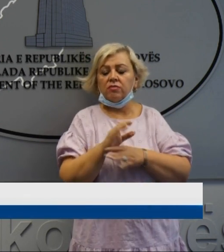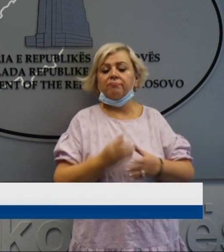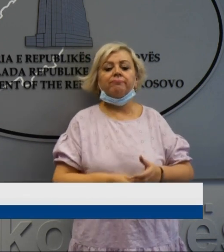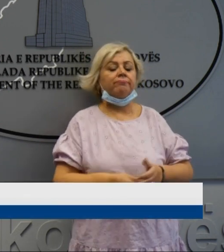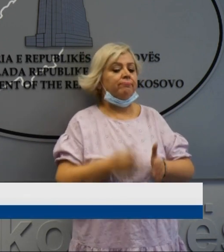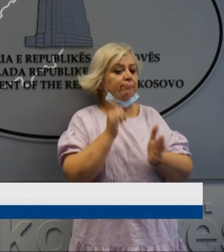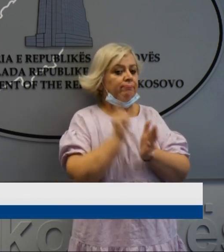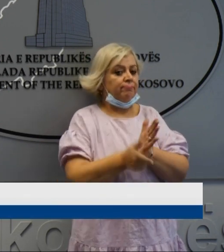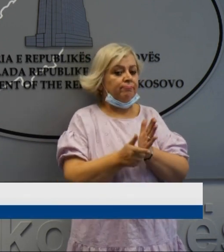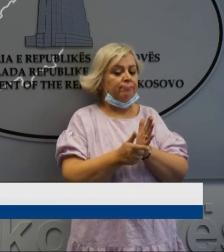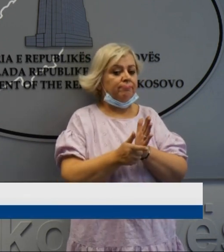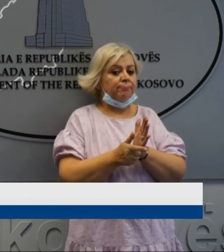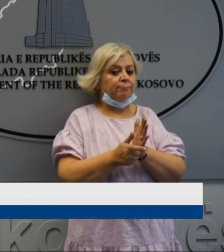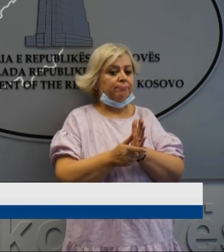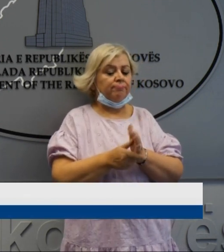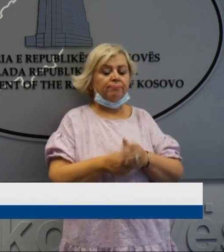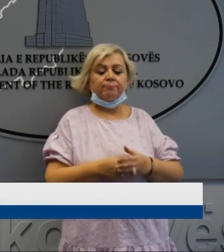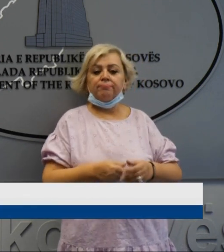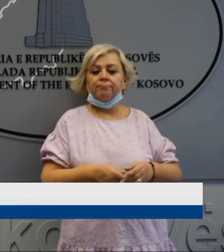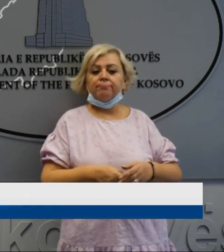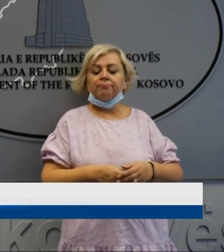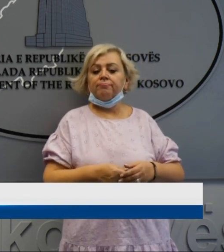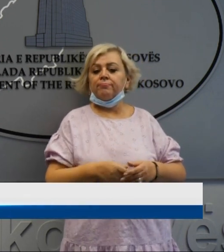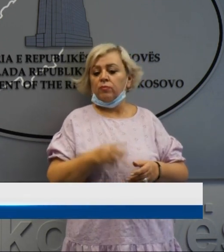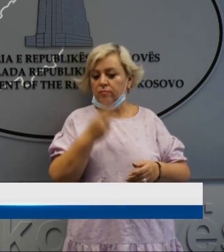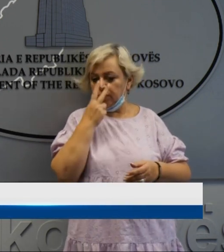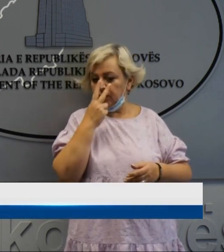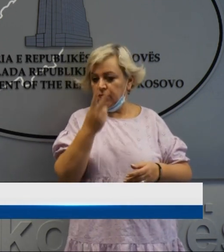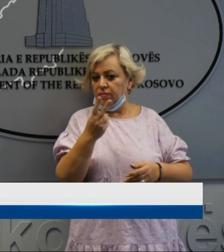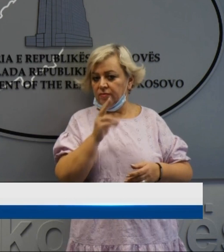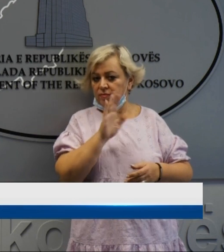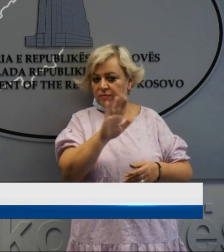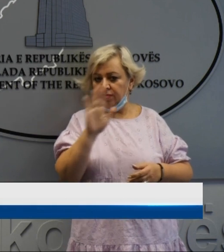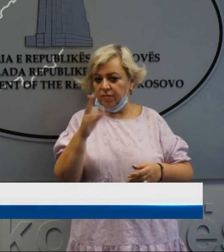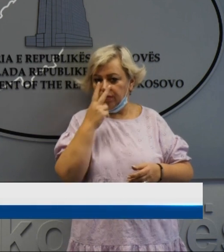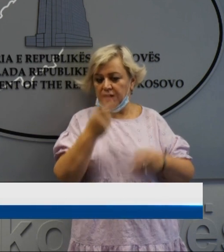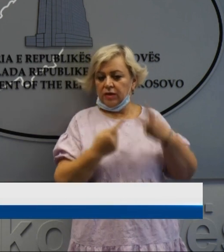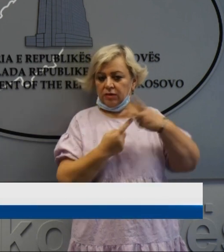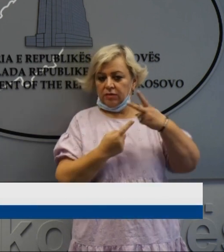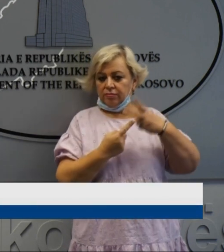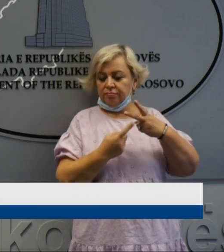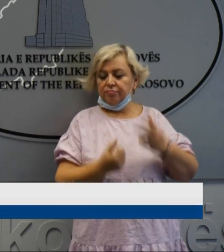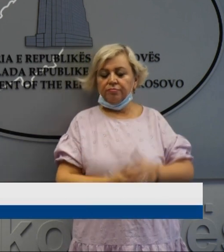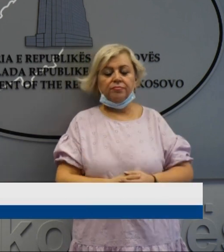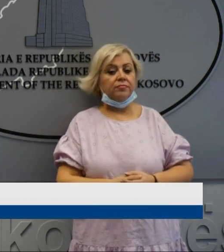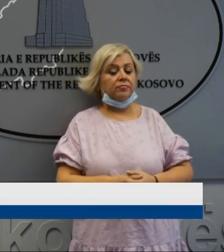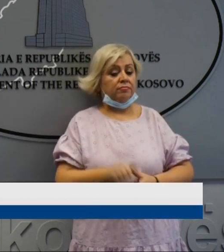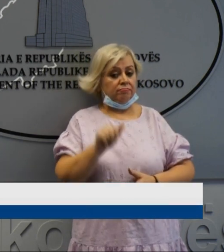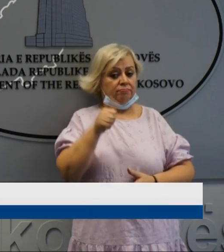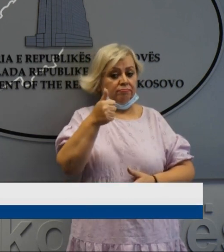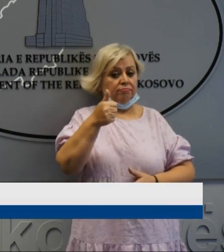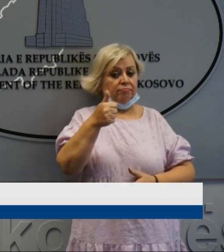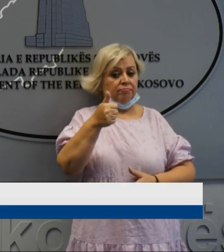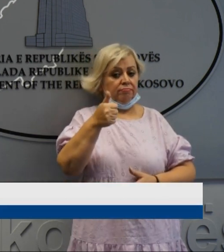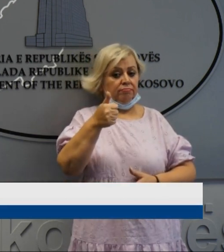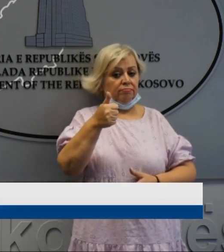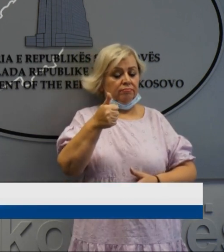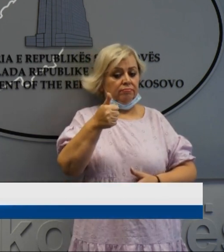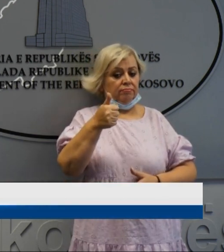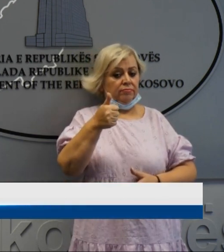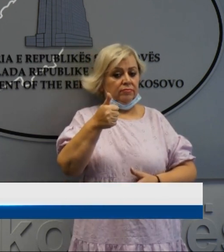një herë kemi marrë disa hapa konkret, si që keni parë edhe ju në përmedia, dhe njërin nga ta ka qenë që